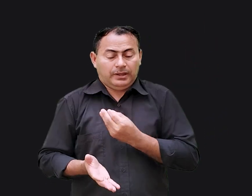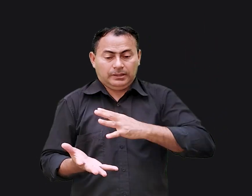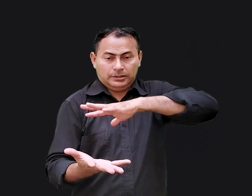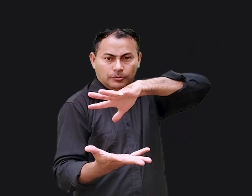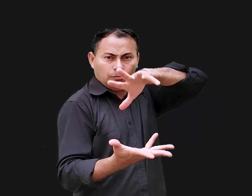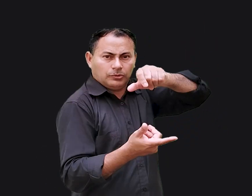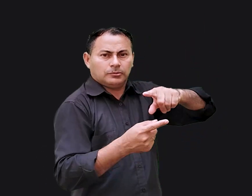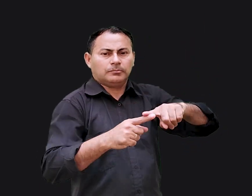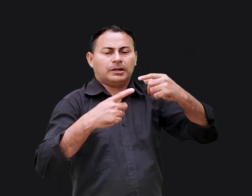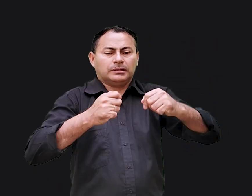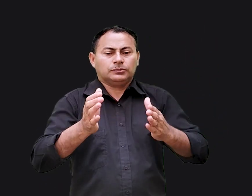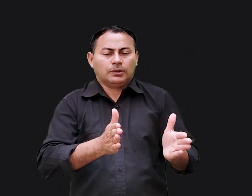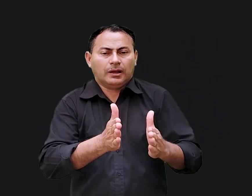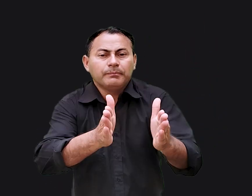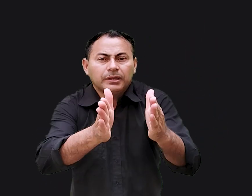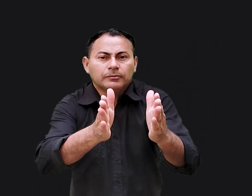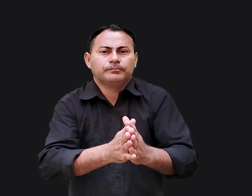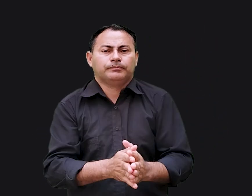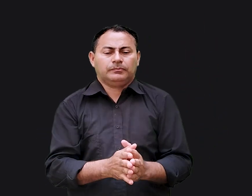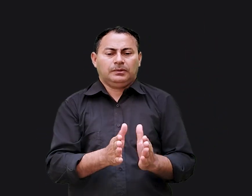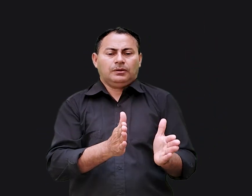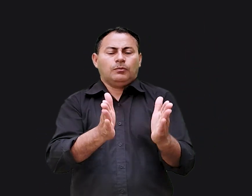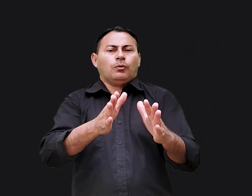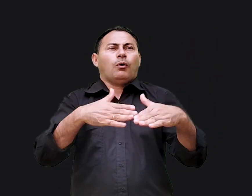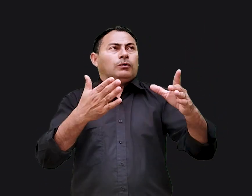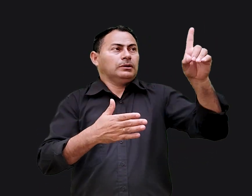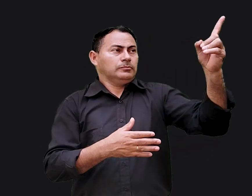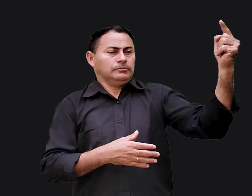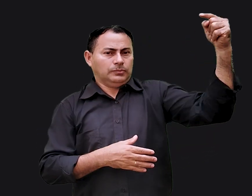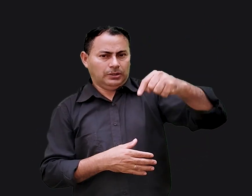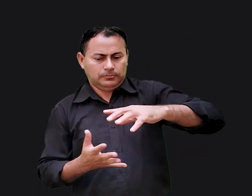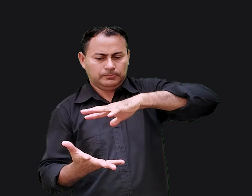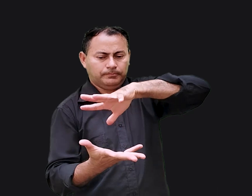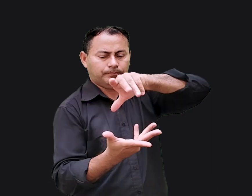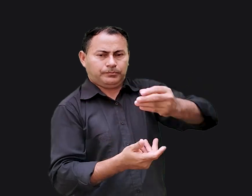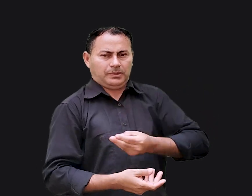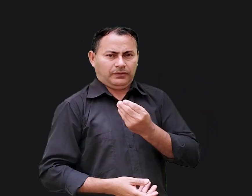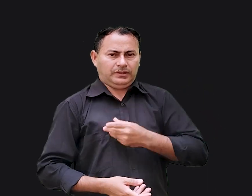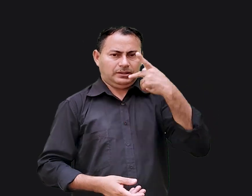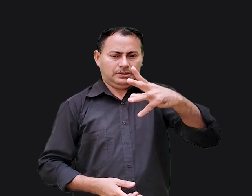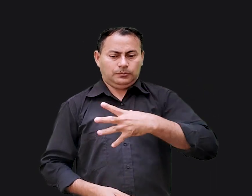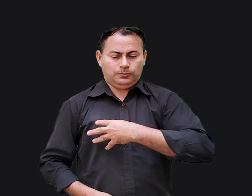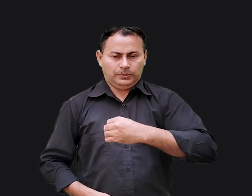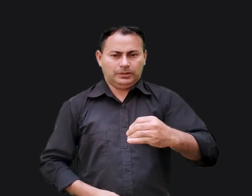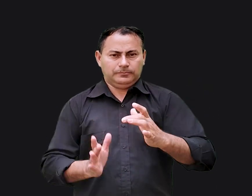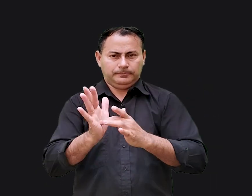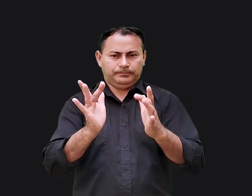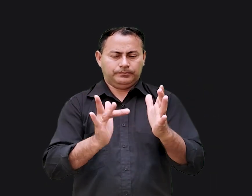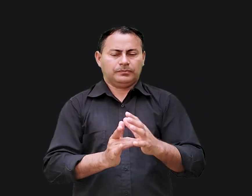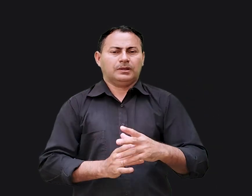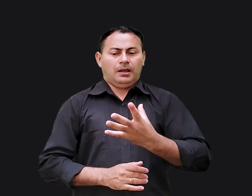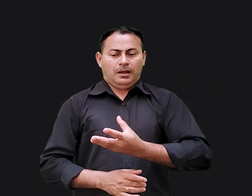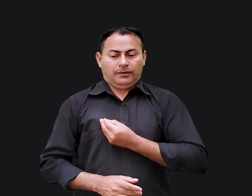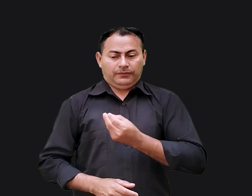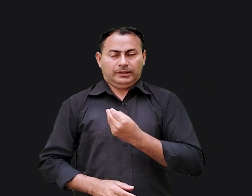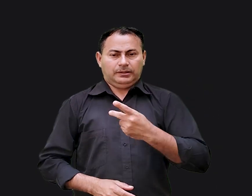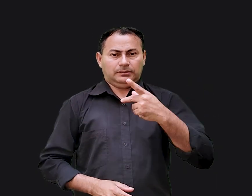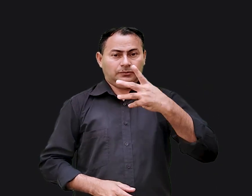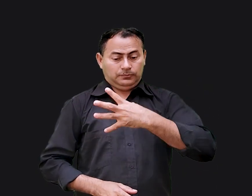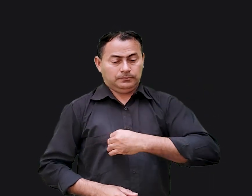mundo, mas ele precisa de uma estrada. A rodovia pelo qual Deus virá a este mundo é a vida de seu filho. A vida do Filho de Deus vai ser uma